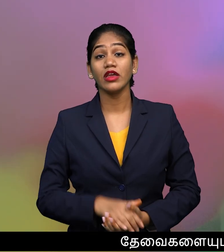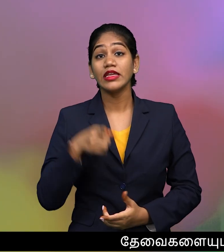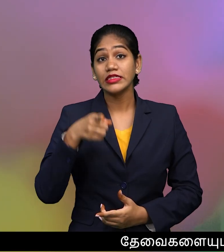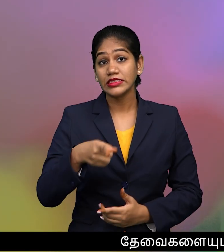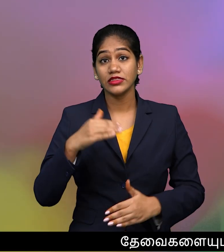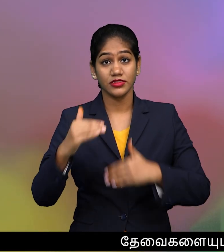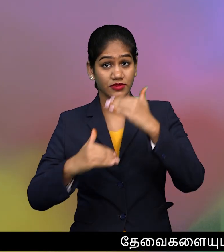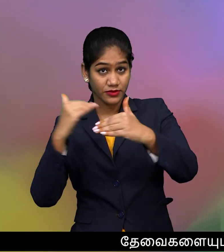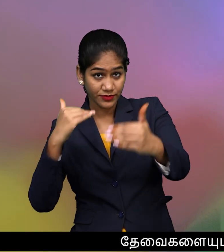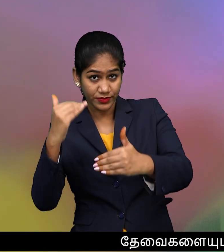வளர்ச்சிதான்.